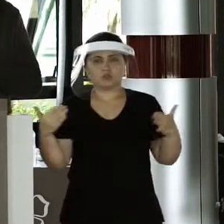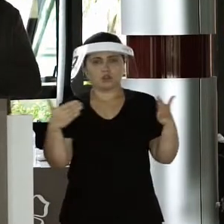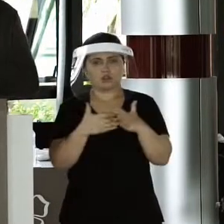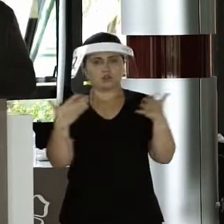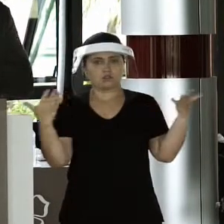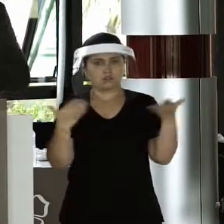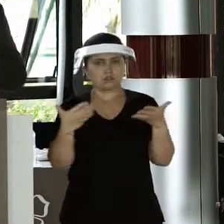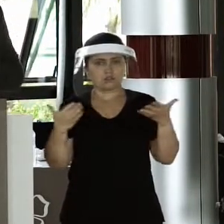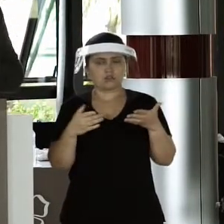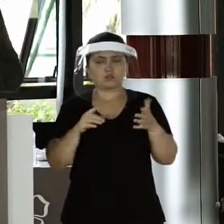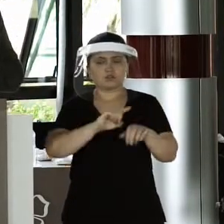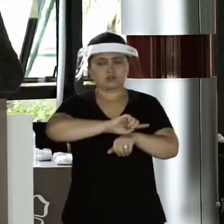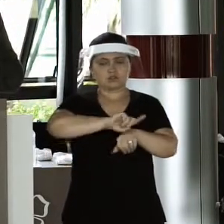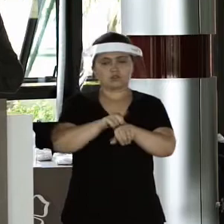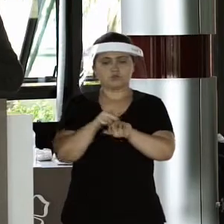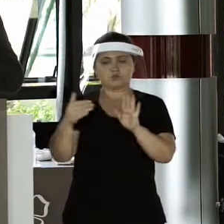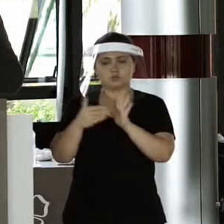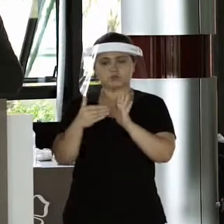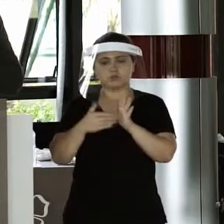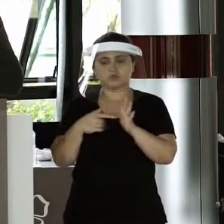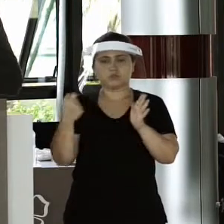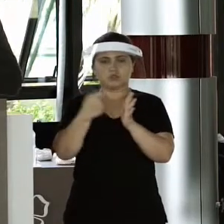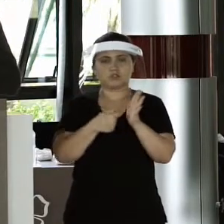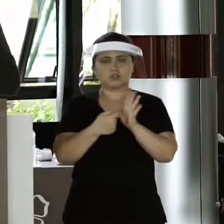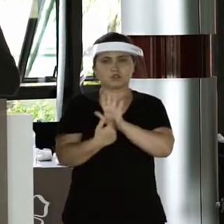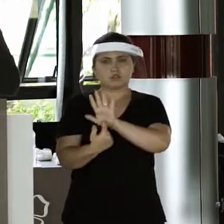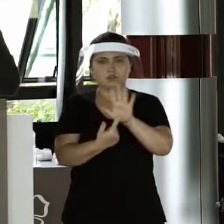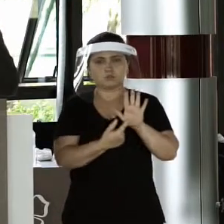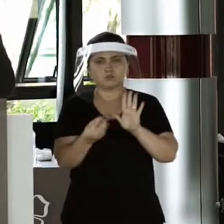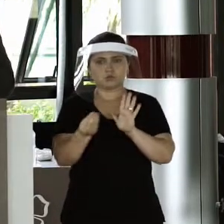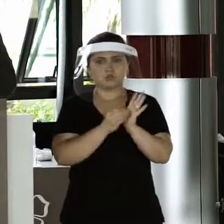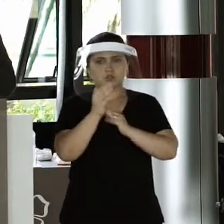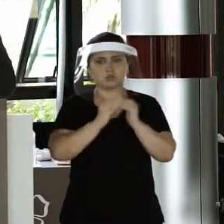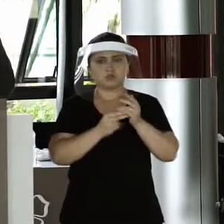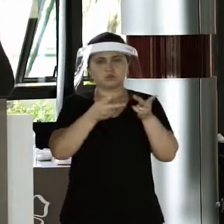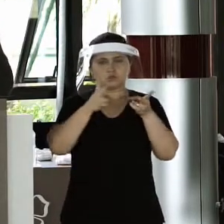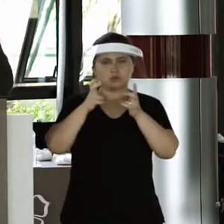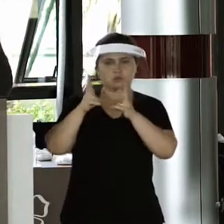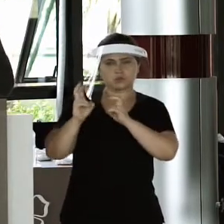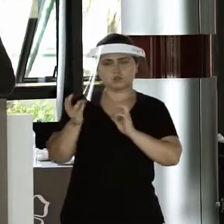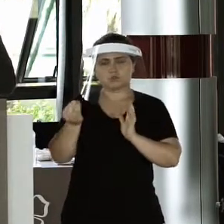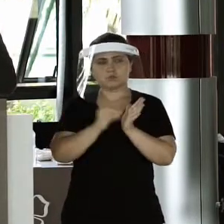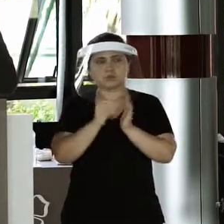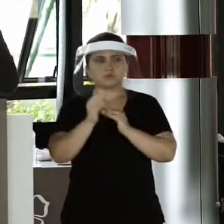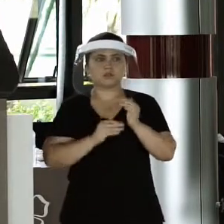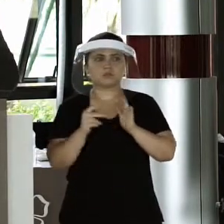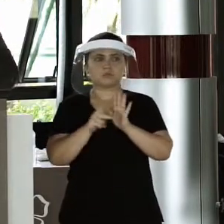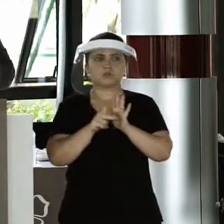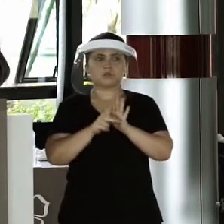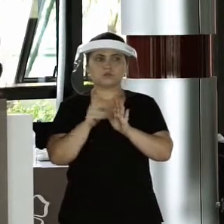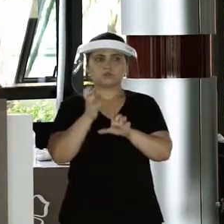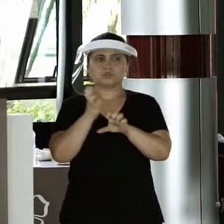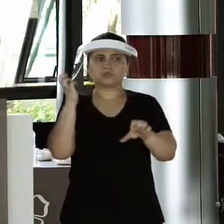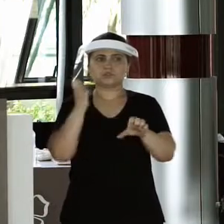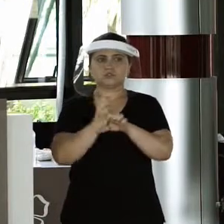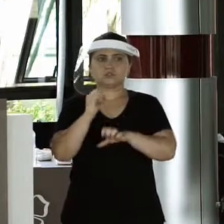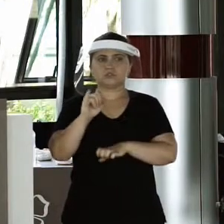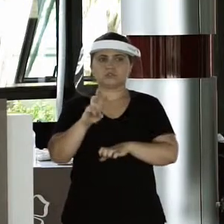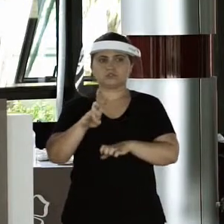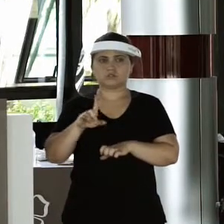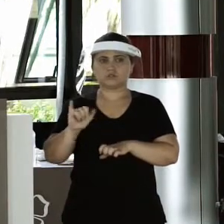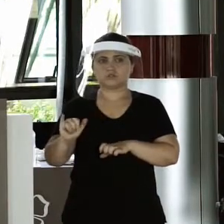tá? O tempo é um pouco limitado, tentei trazer aqui algumas aplicações para vocês perceberem as aplicações na engenharia civil.